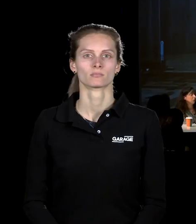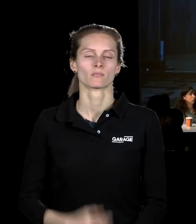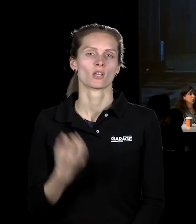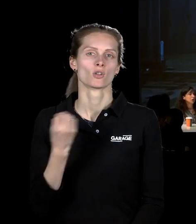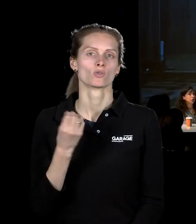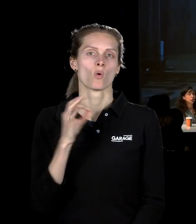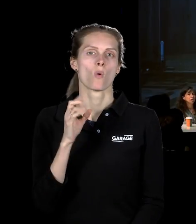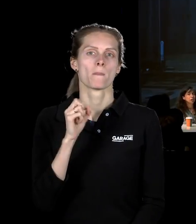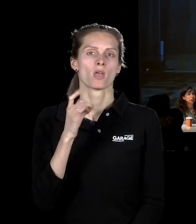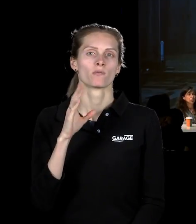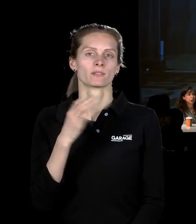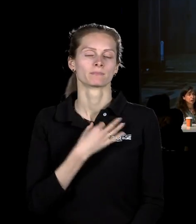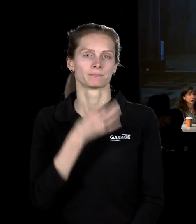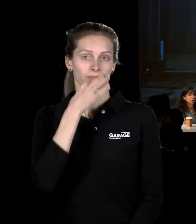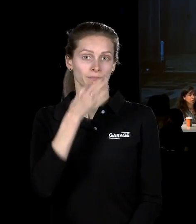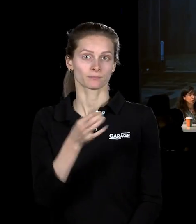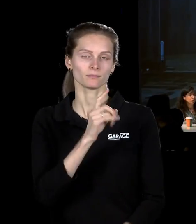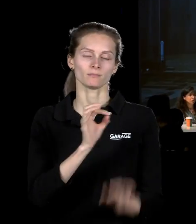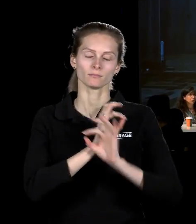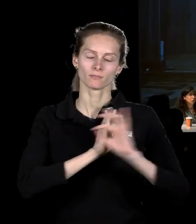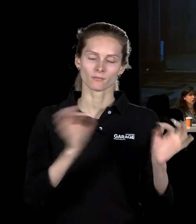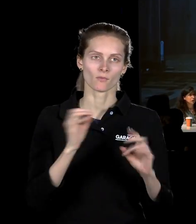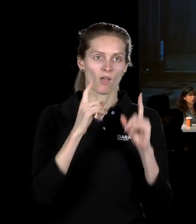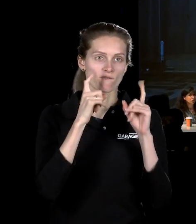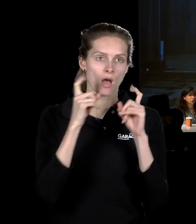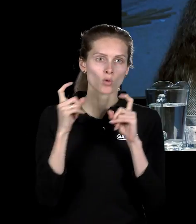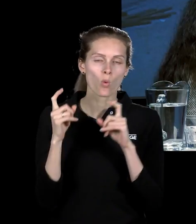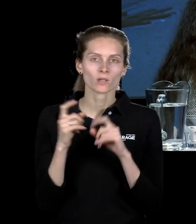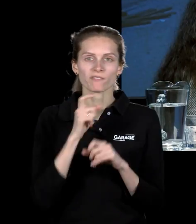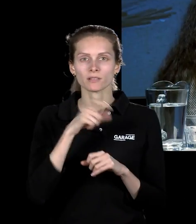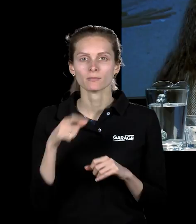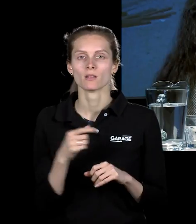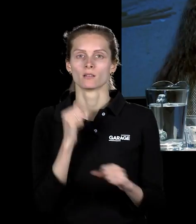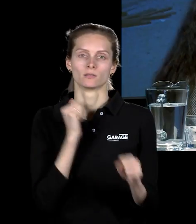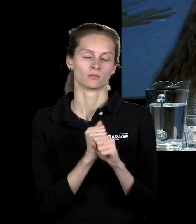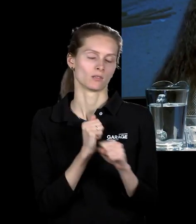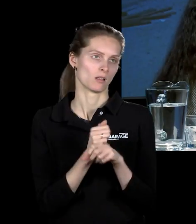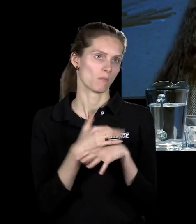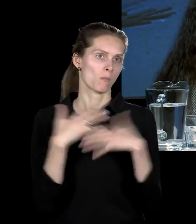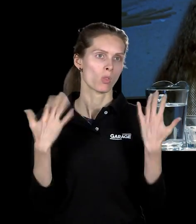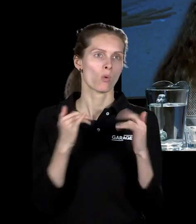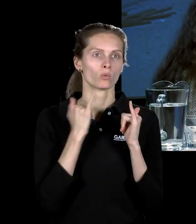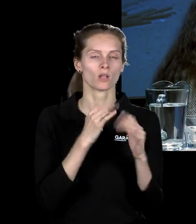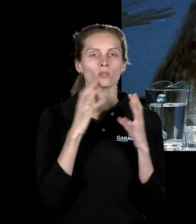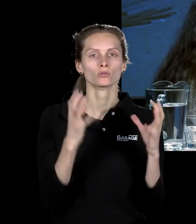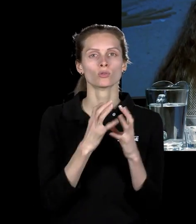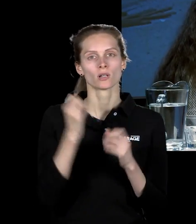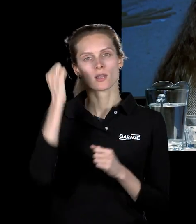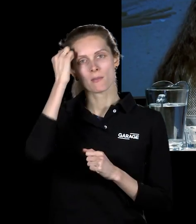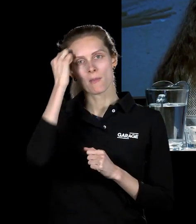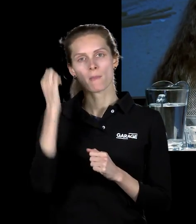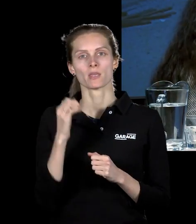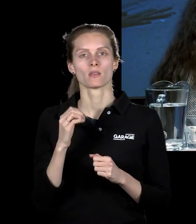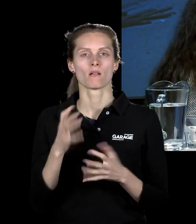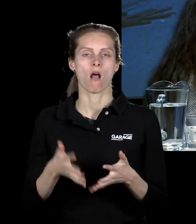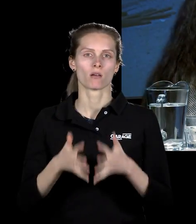про Бехеров нужно сказать, что они не только замечательные фотографы, много сделавшие для сохранения памятников архитектуры в том числе, и вообще